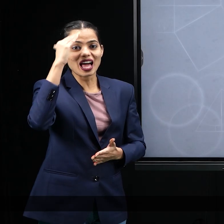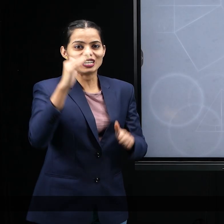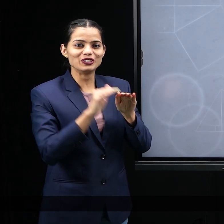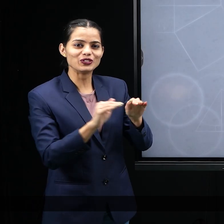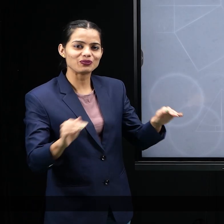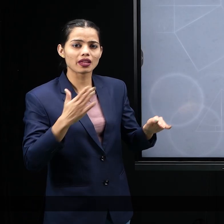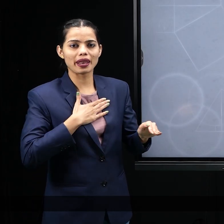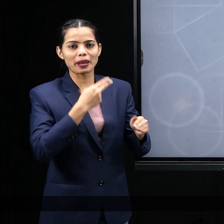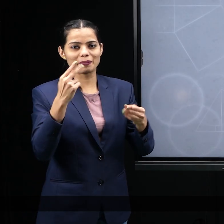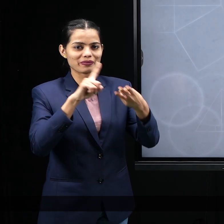नमस्कार छात्रों।